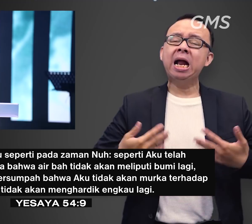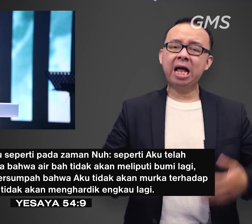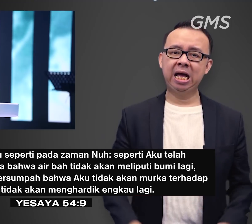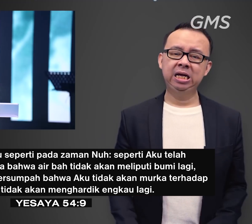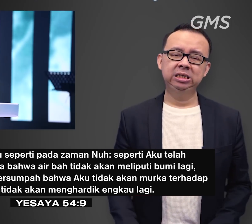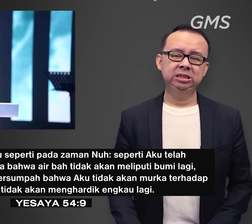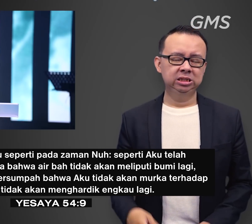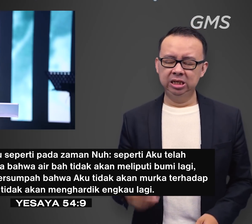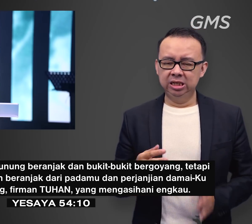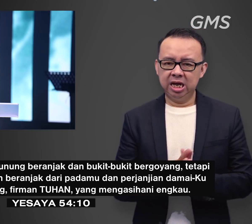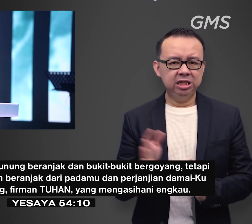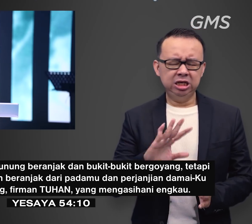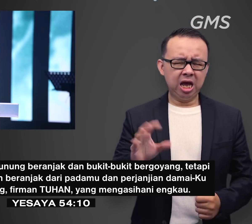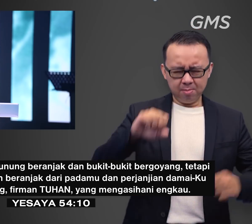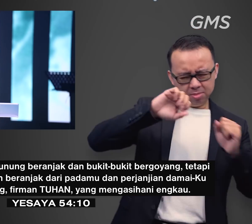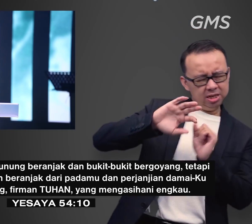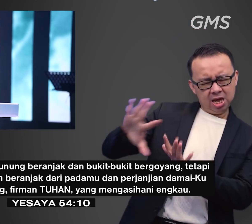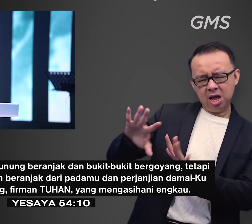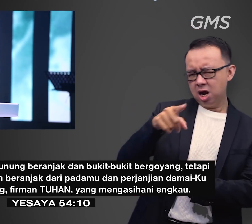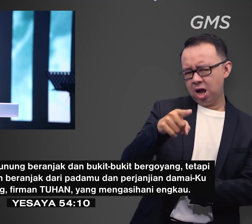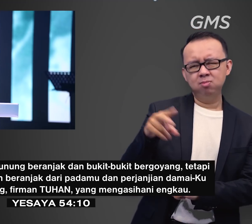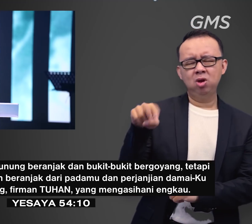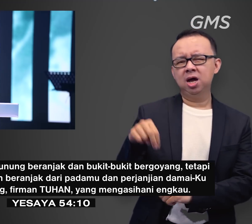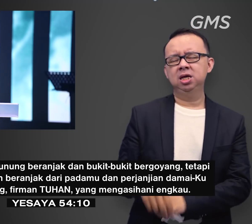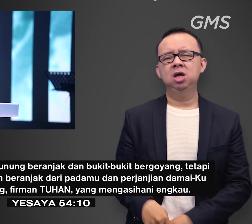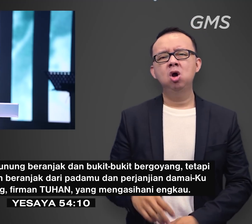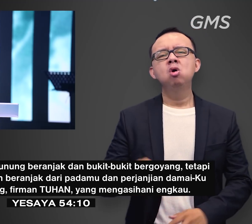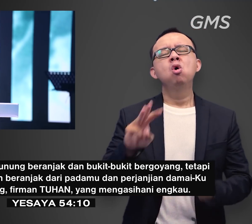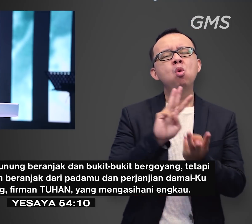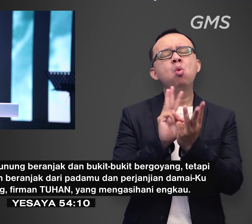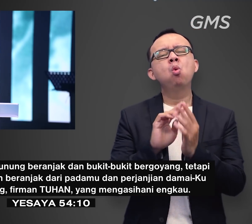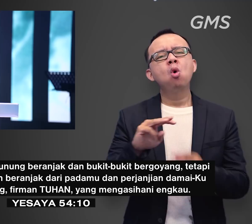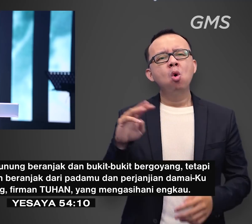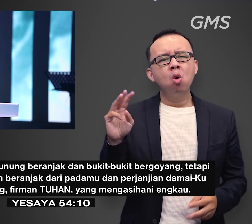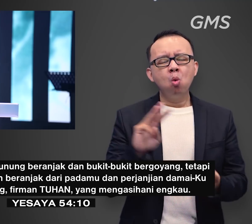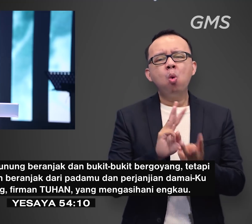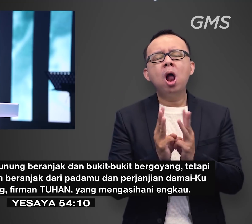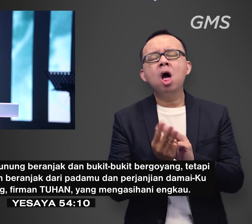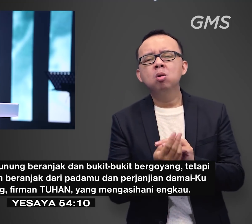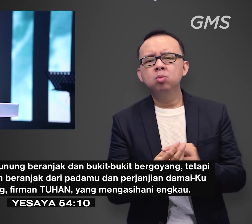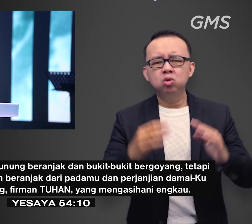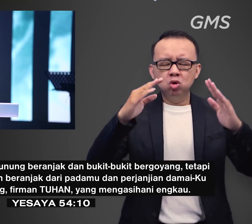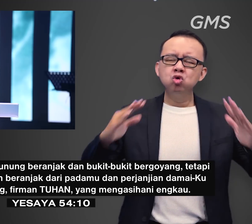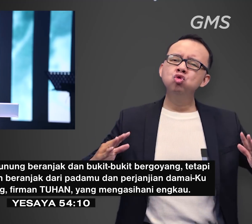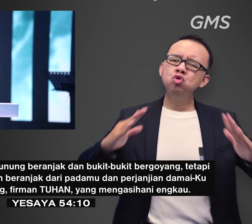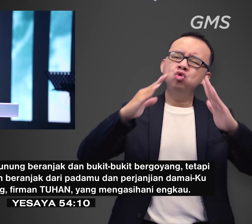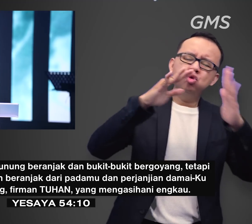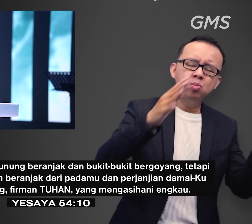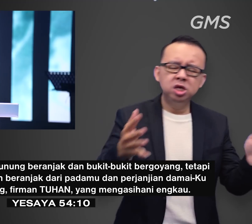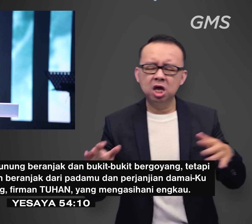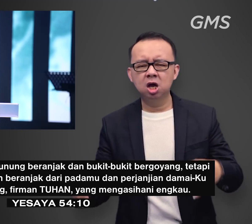akan menghardik engkau lagi. Sebab biarpun gunung-gunung beranjak dan bukit-bukit bergoyang, tetapi